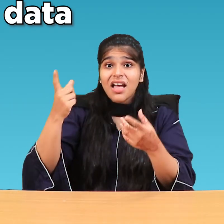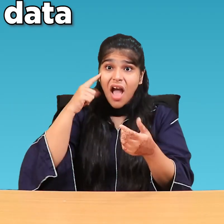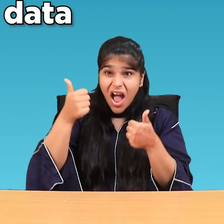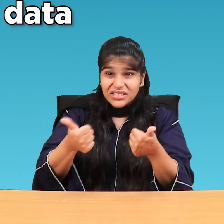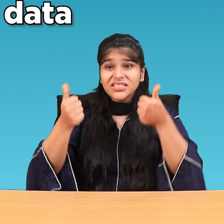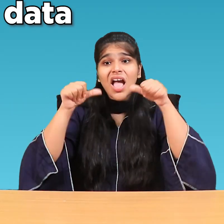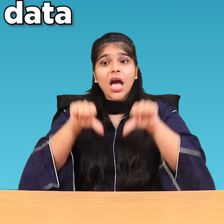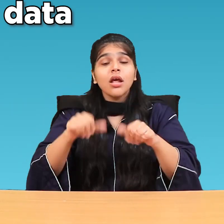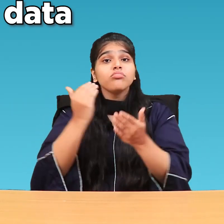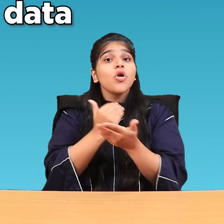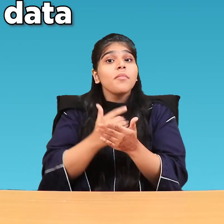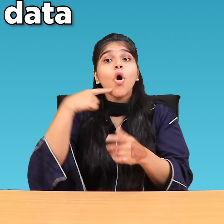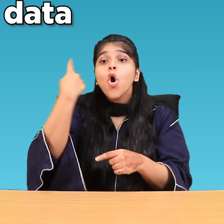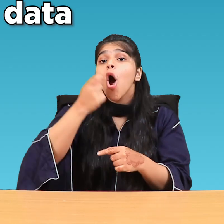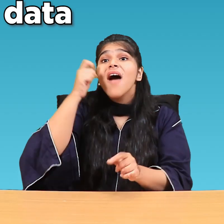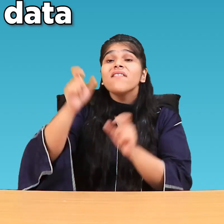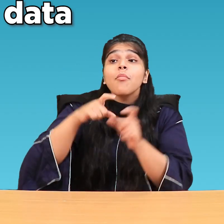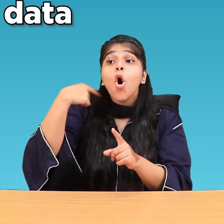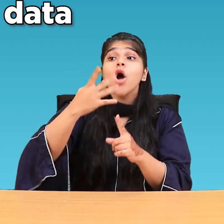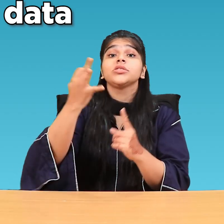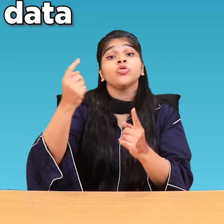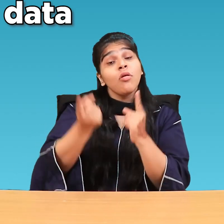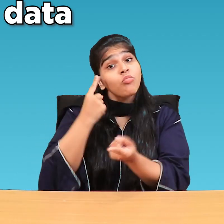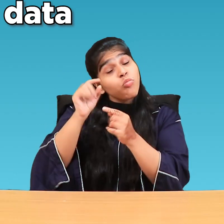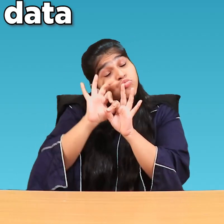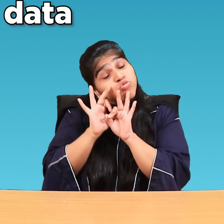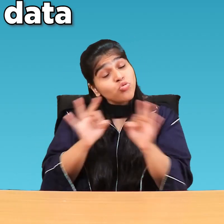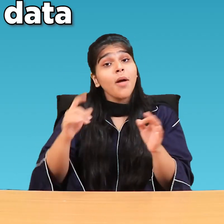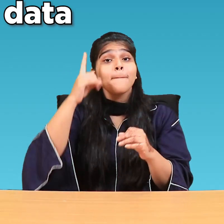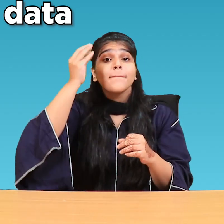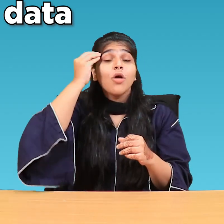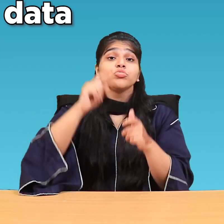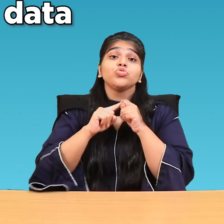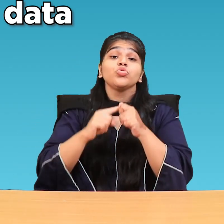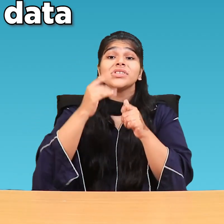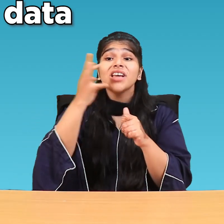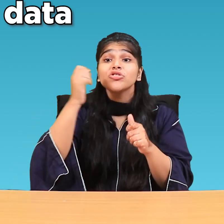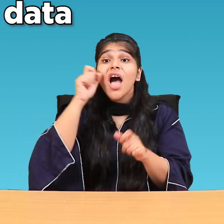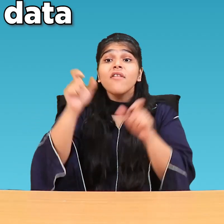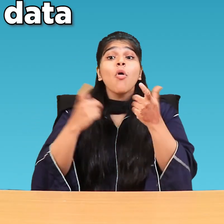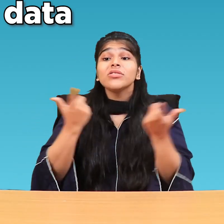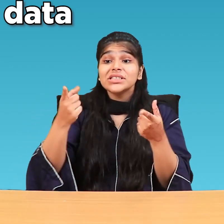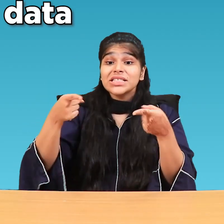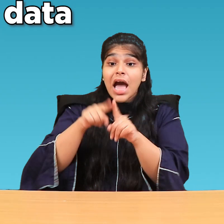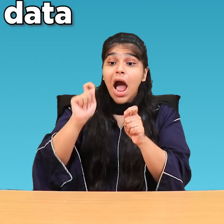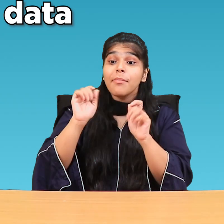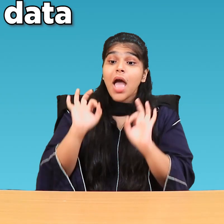अच्छी होगी या फिर वो कौन हो। तो ये बहुत ज़रूरी है कि हमें पता हो कि कौन से लोग इन्वॉल्व हैं इसके साथ और उनकी